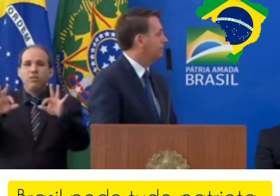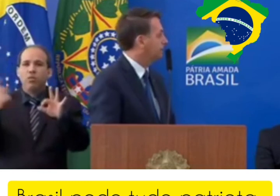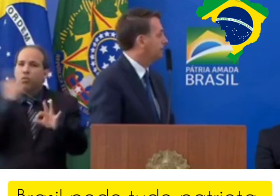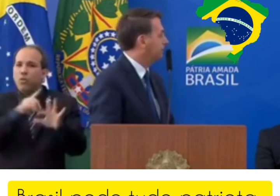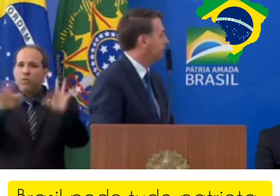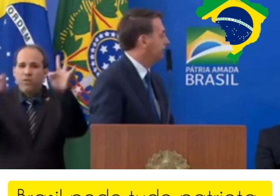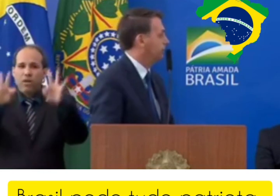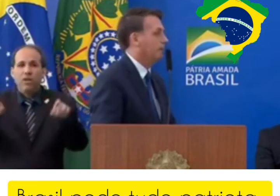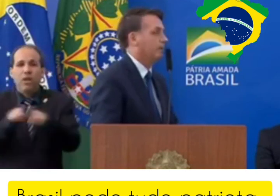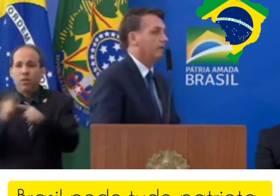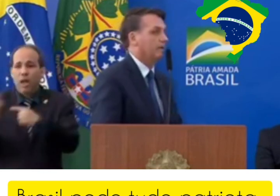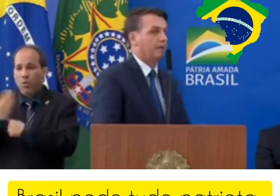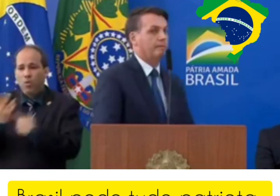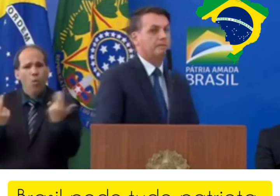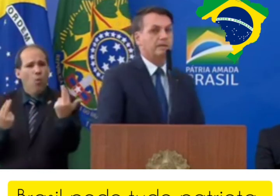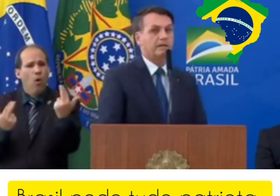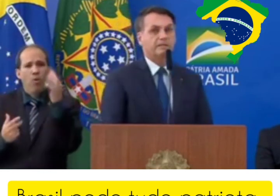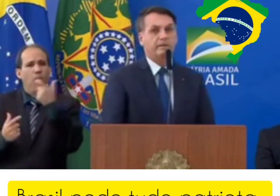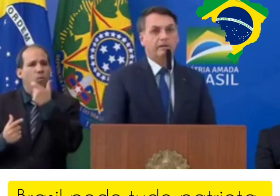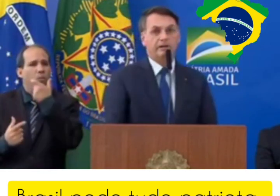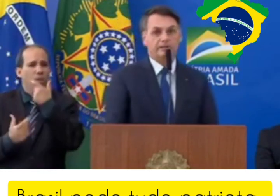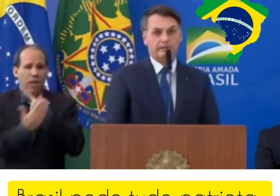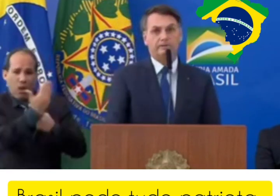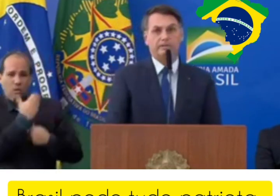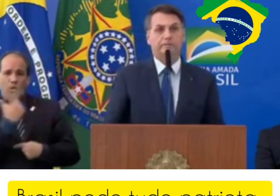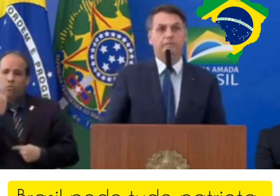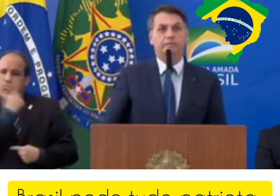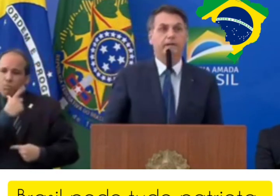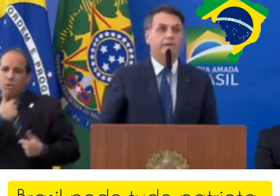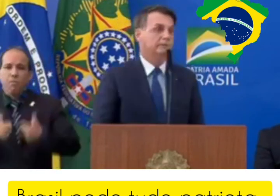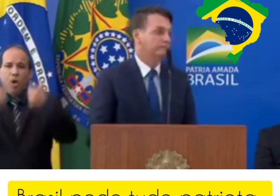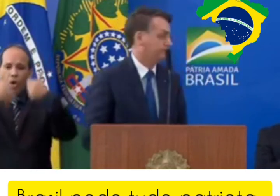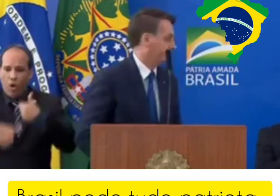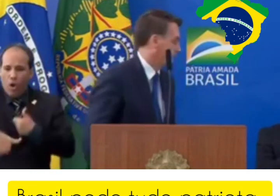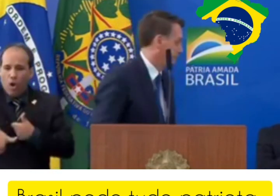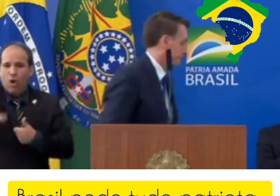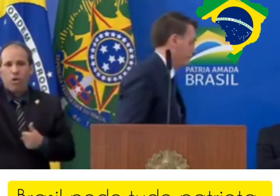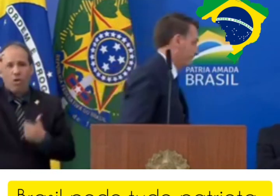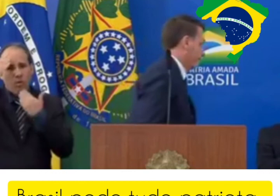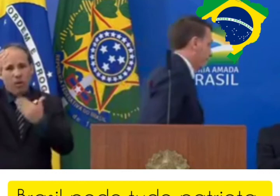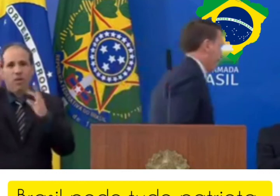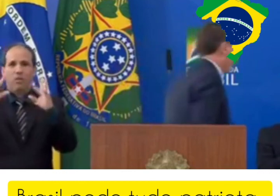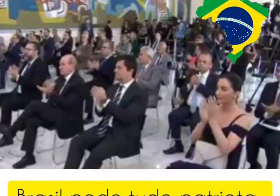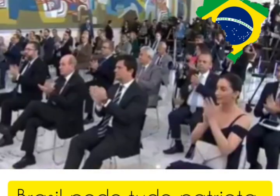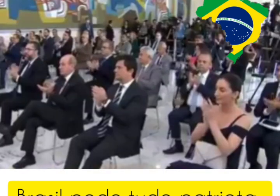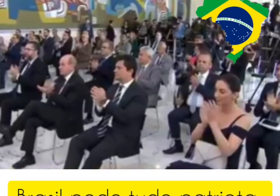assim como o Mandetta ajudou, a buscar dias melhores para todos nós. Muito obrigado a todos.